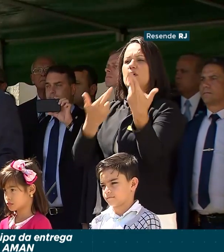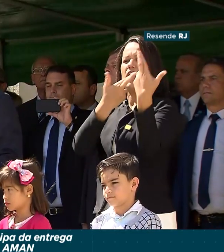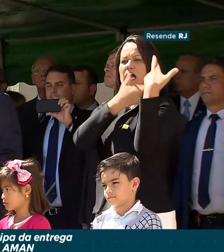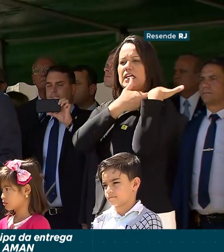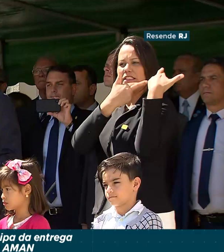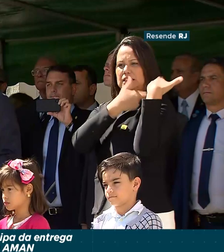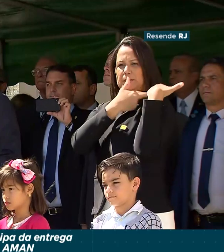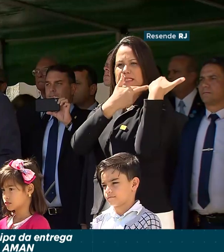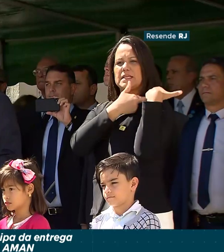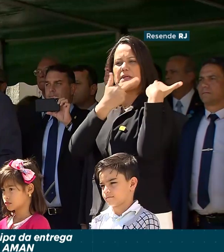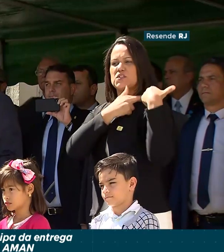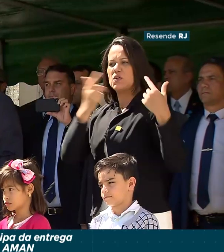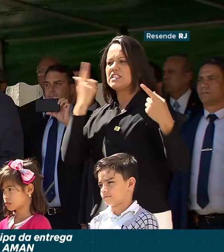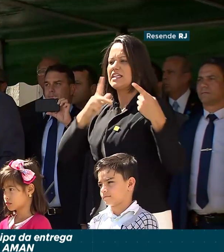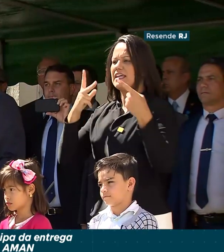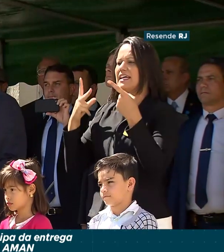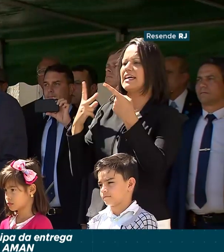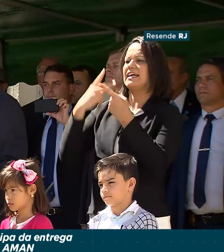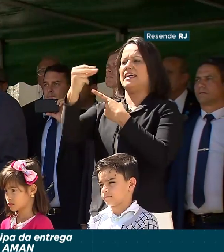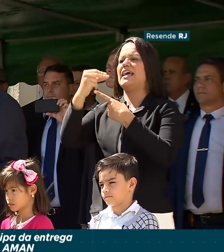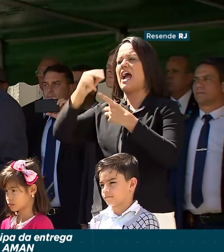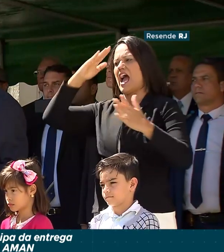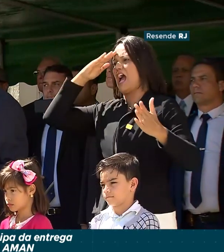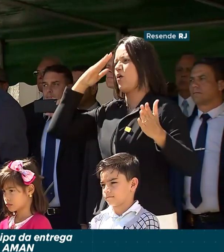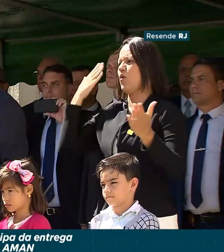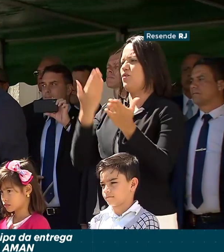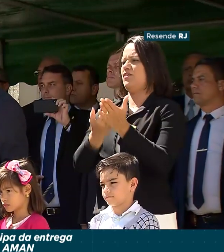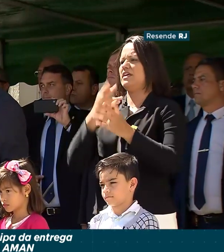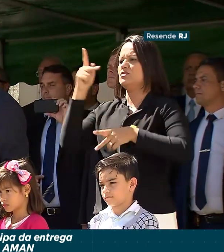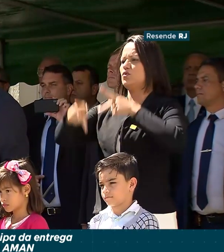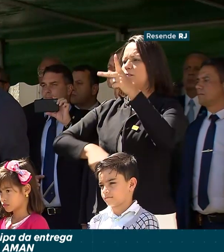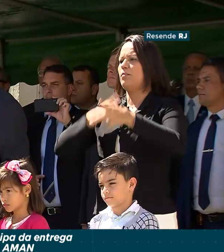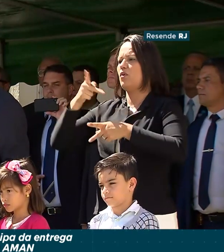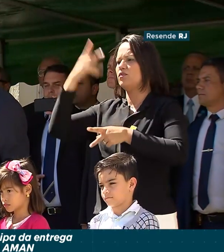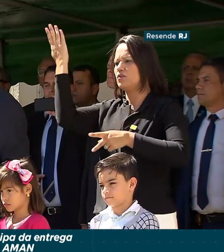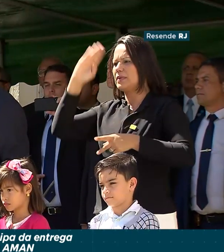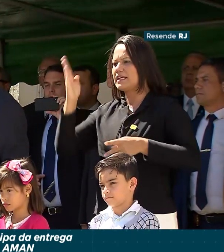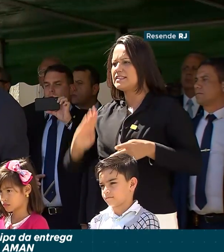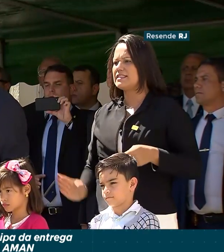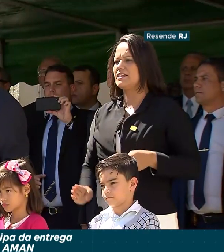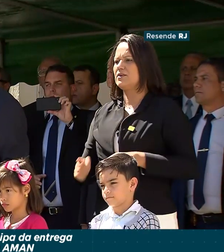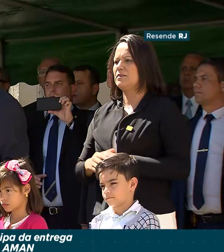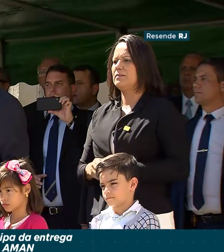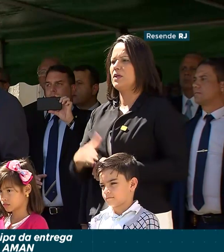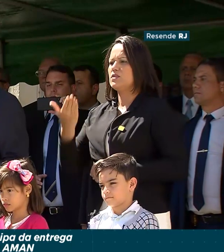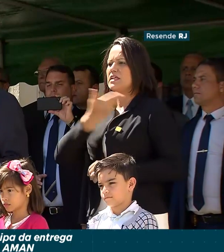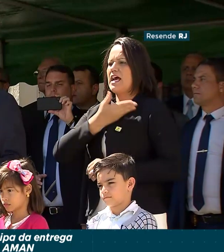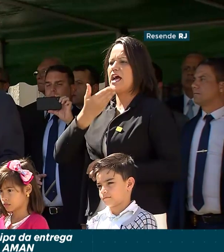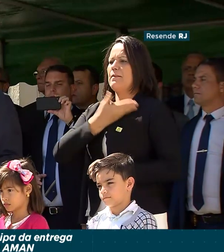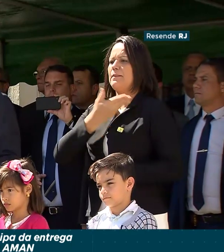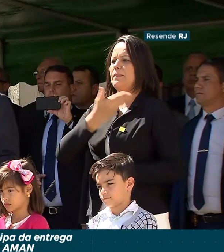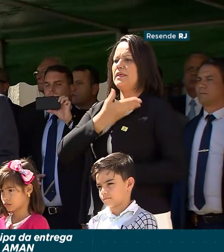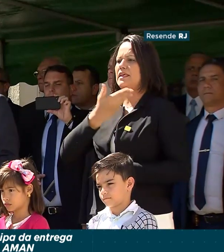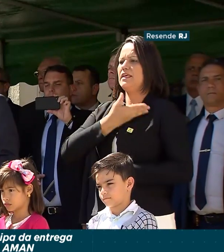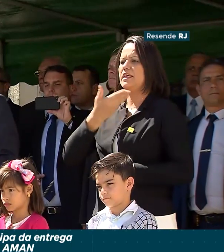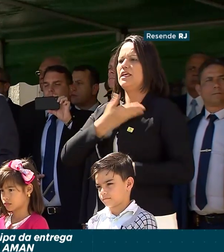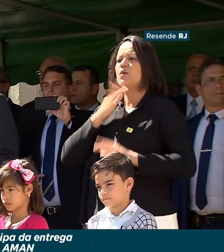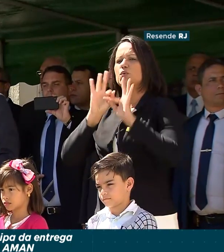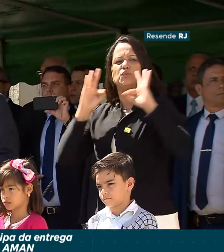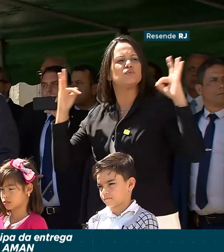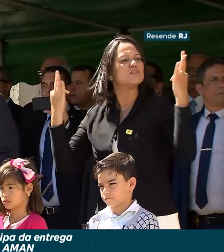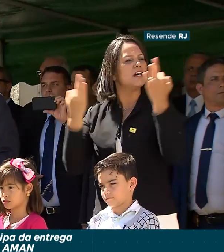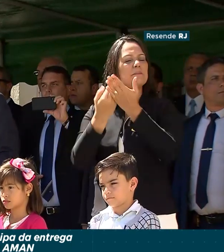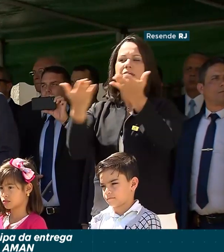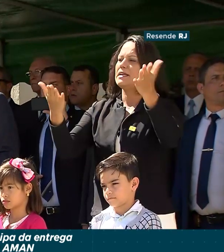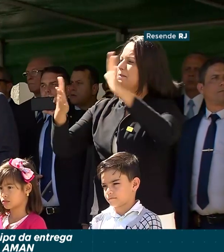e conseguimos ganhar, sim, a confiança do povo brasileiro. Meus amigos, parentes,